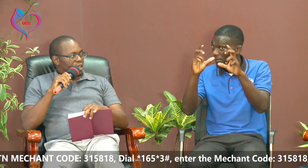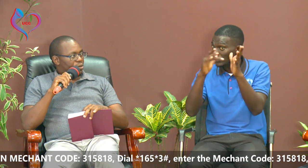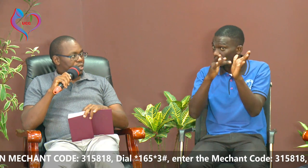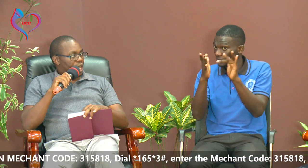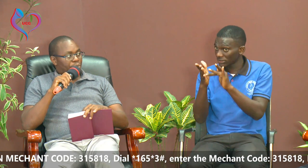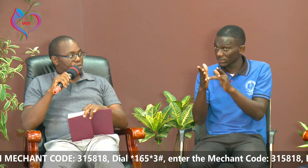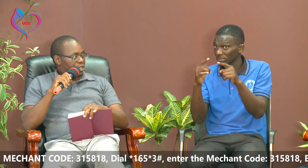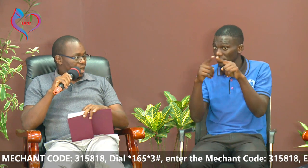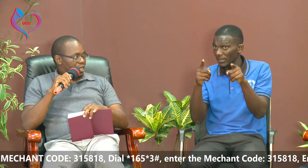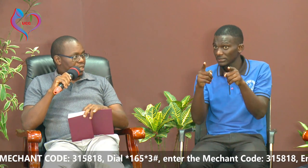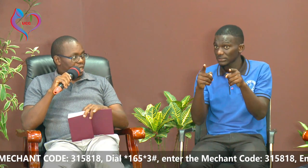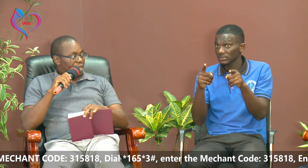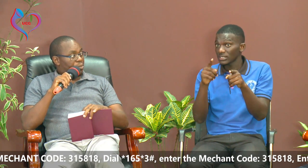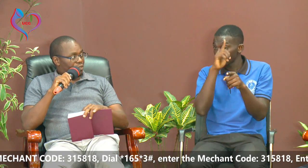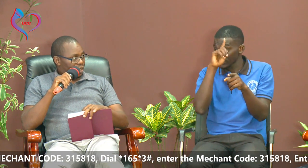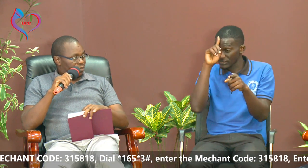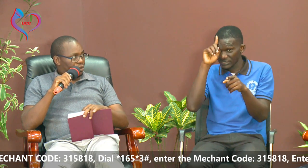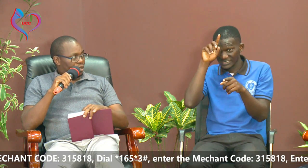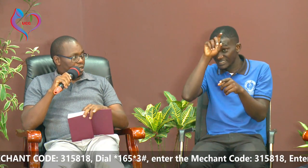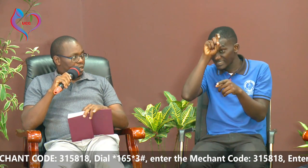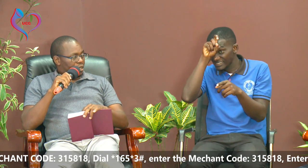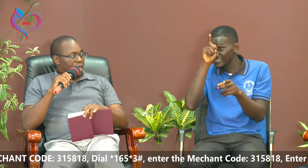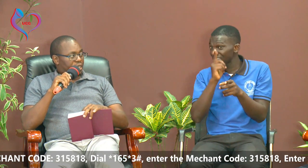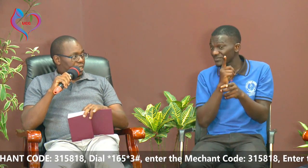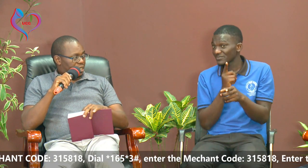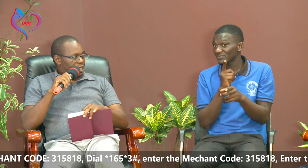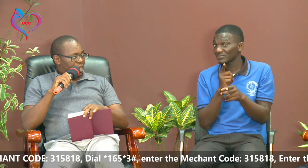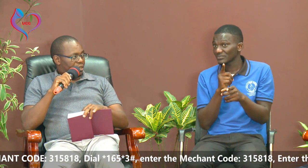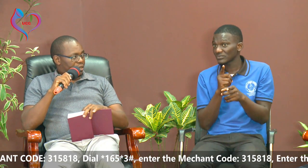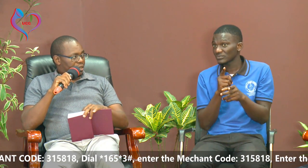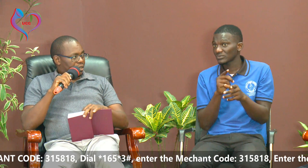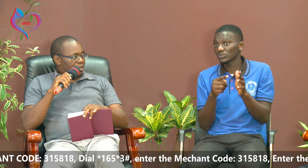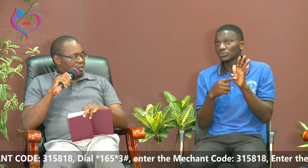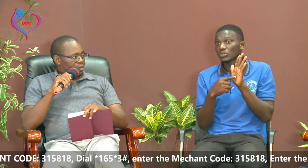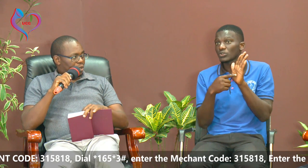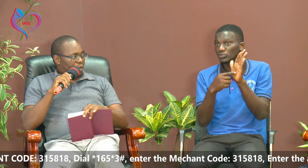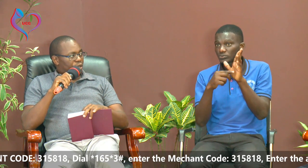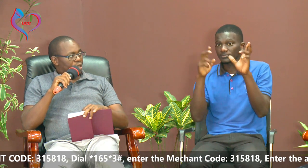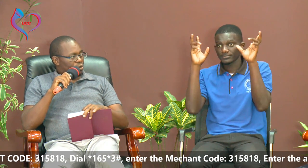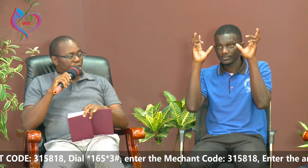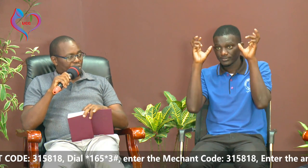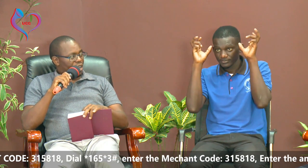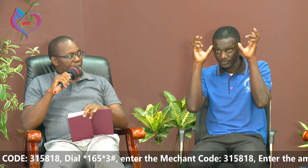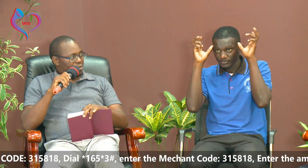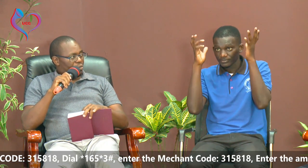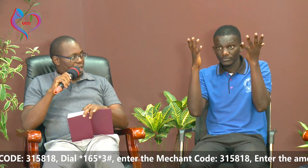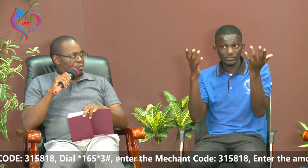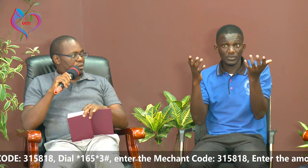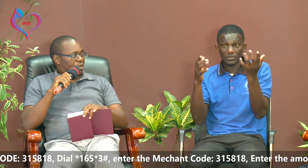Falaawo type of a devil achikirya Satani. Bwe tuba tugenda tunoonya ebifaananyi mu Bible.